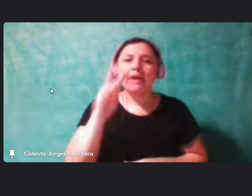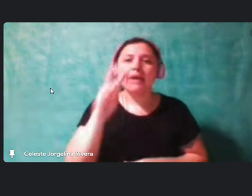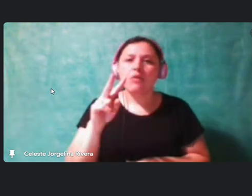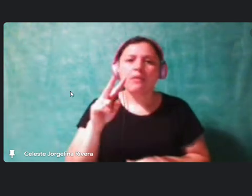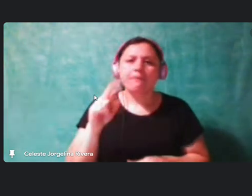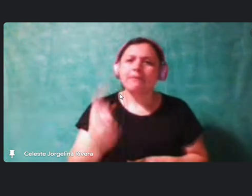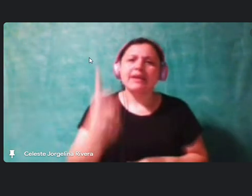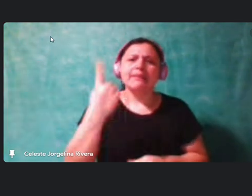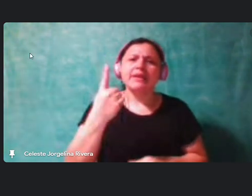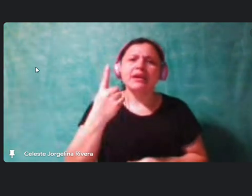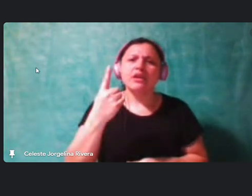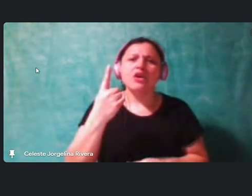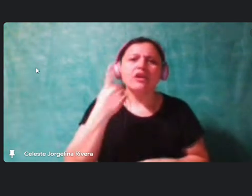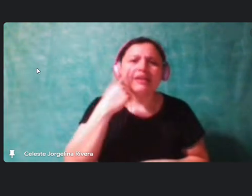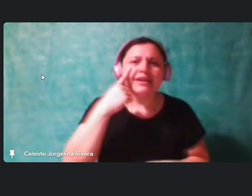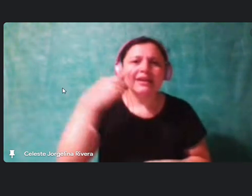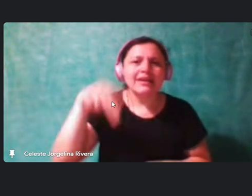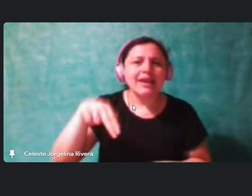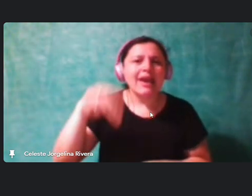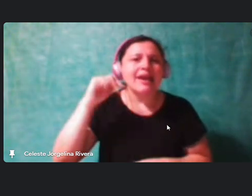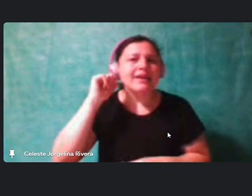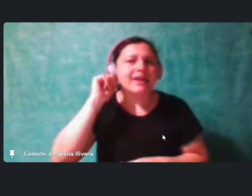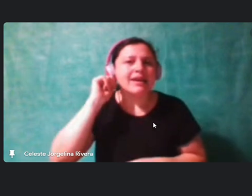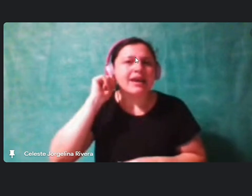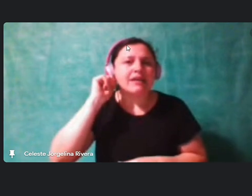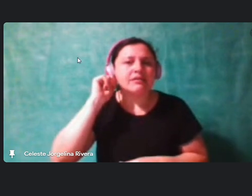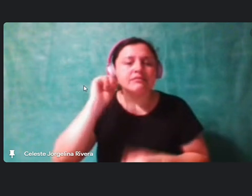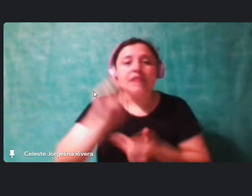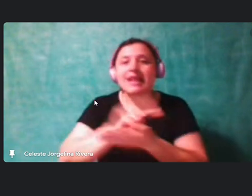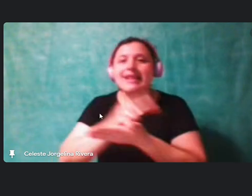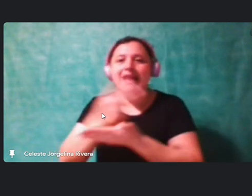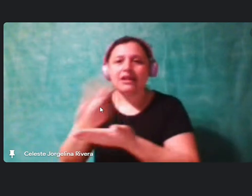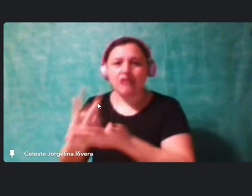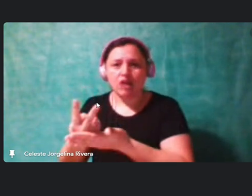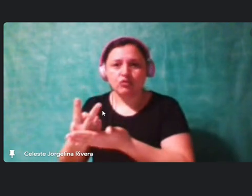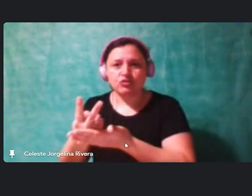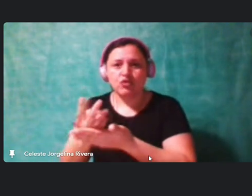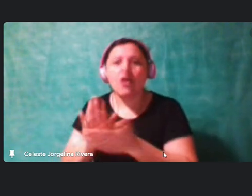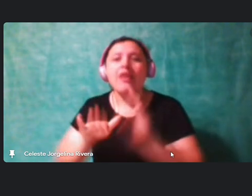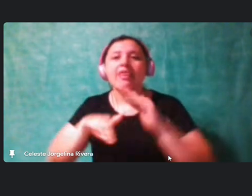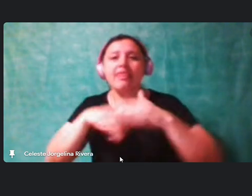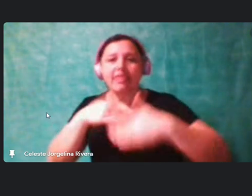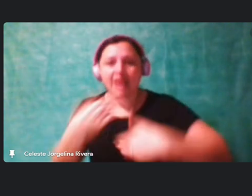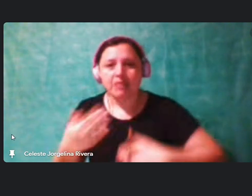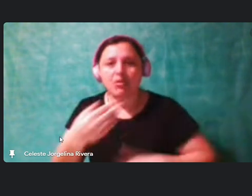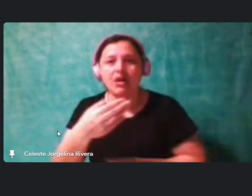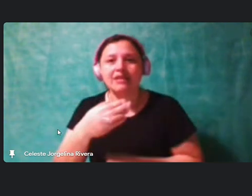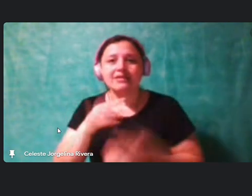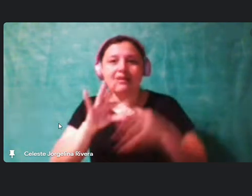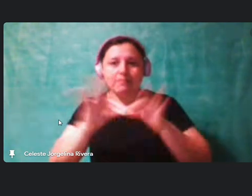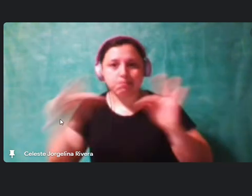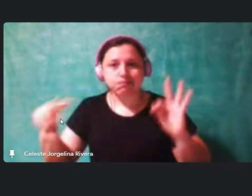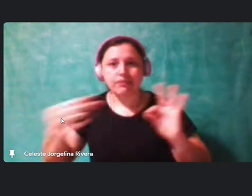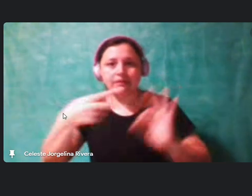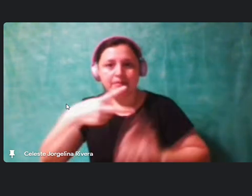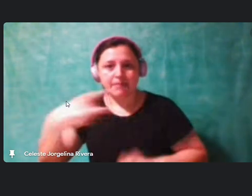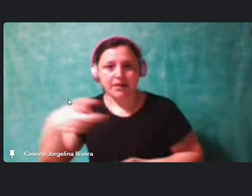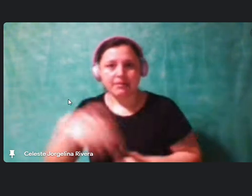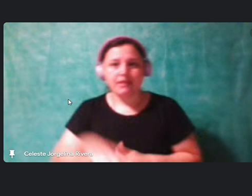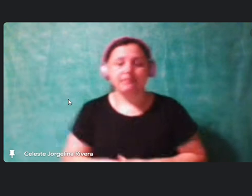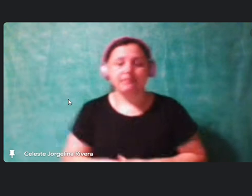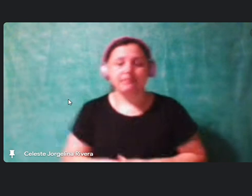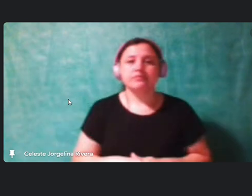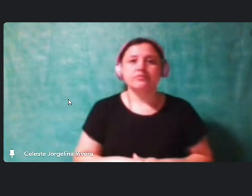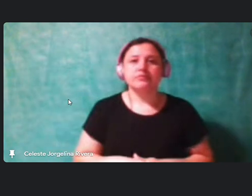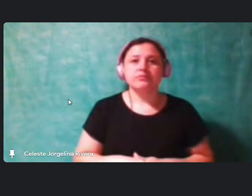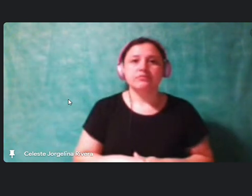y en la traducción y después en las frases verbales. Era esta frase y después esta parte seguía. Yo tomé acá una